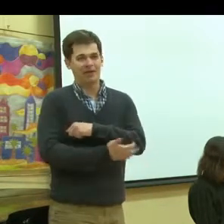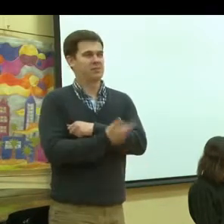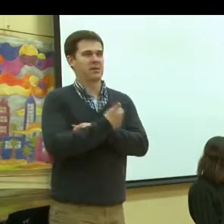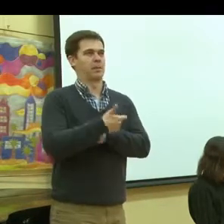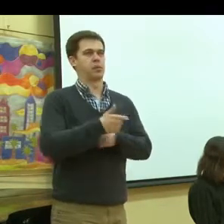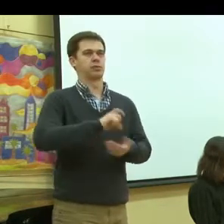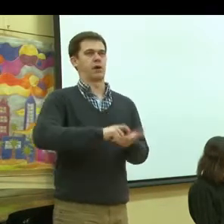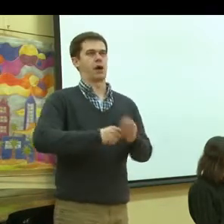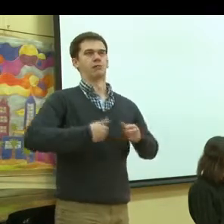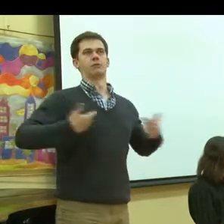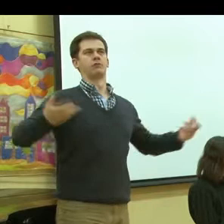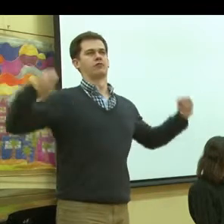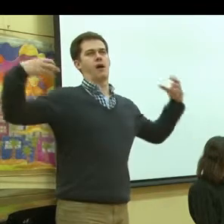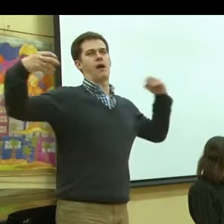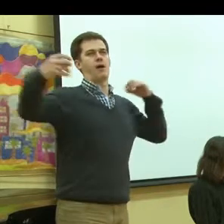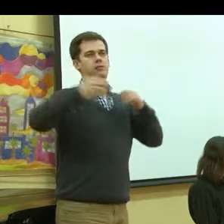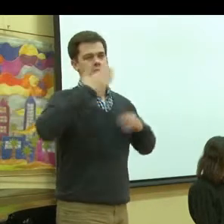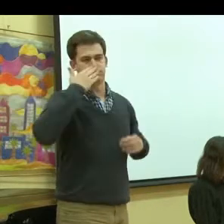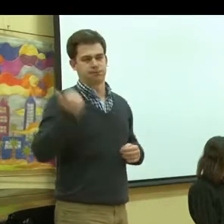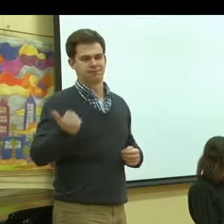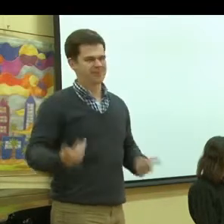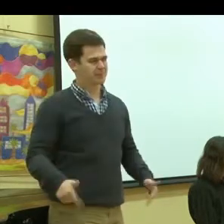salony na pewno w początku. Así que su origen sí